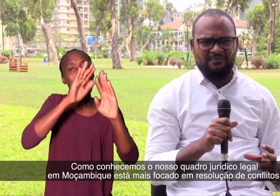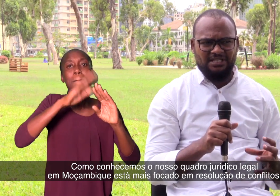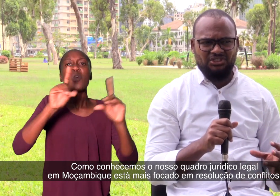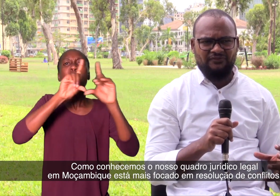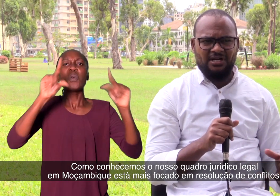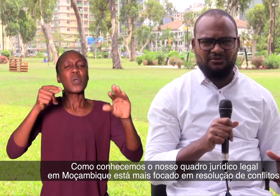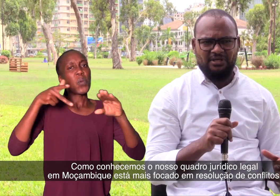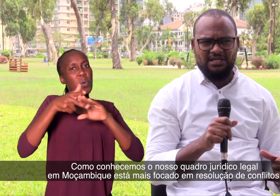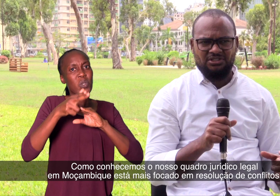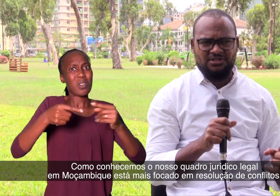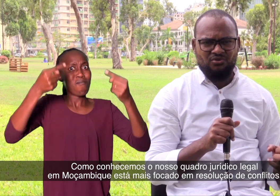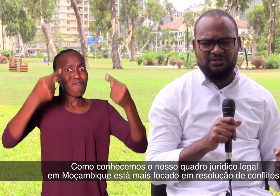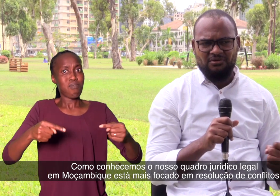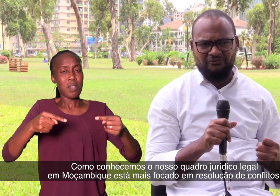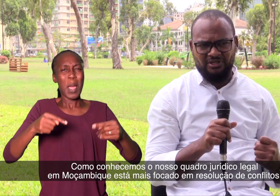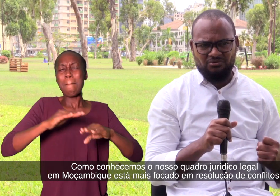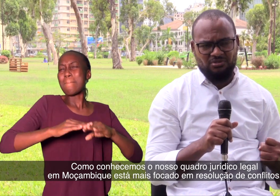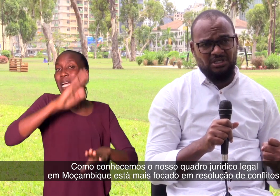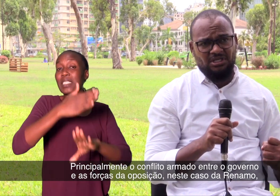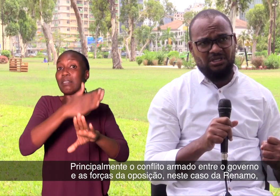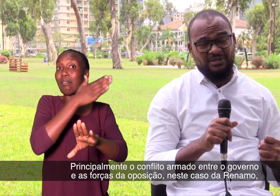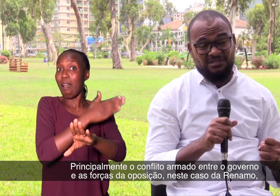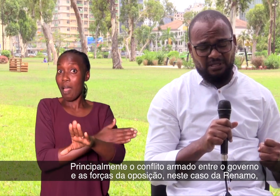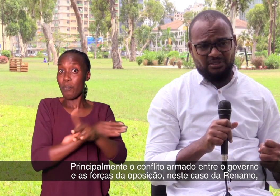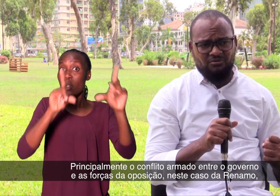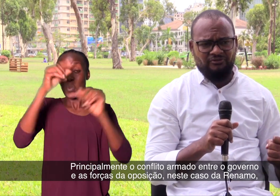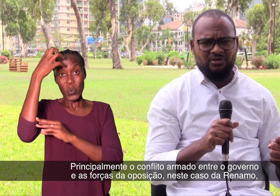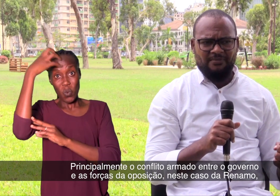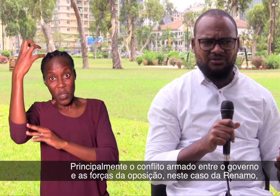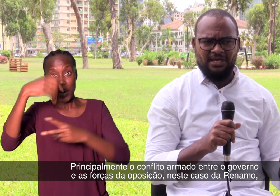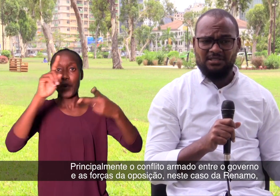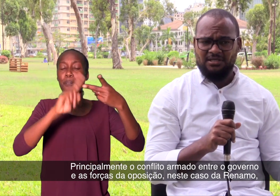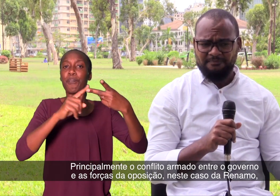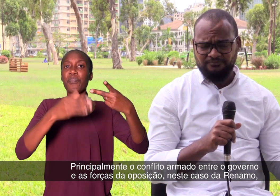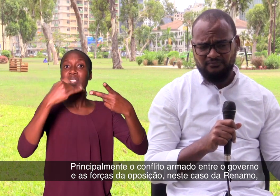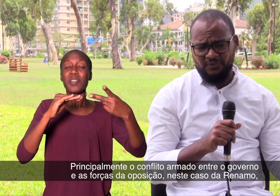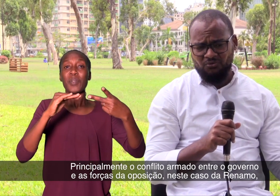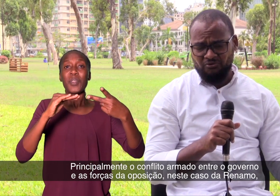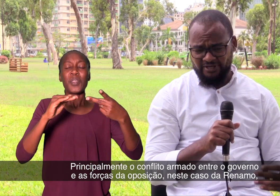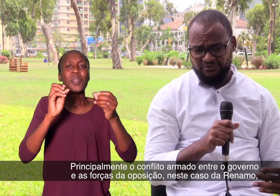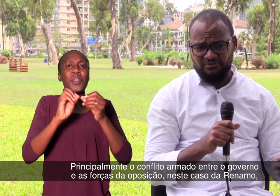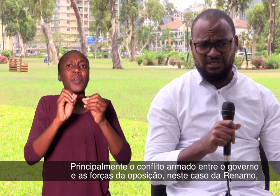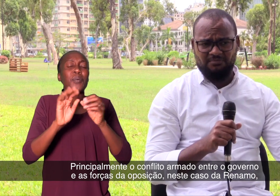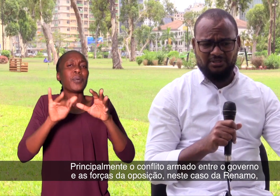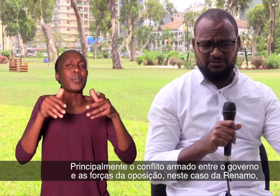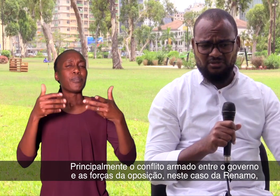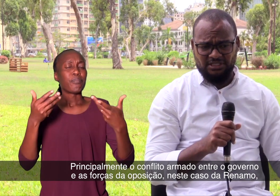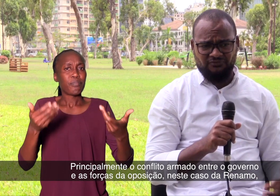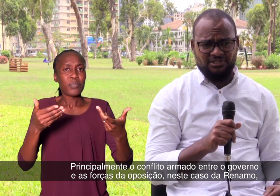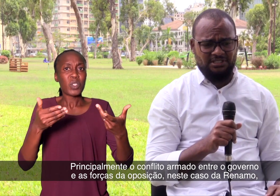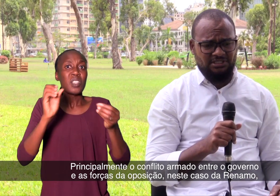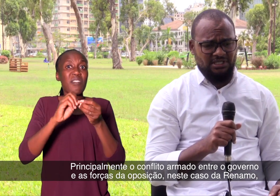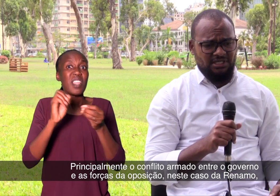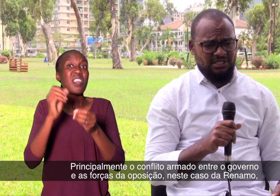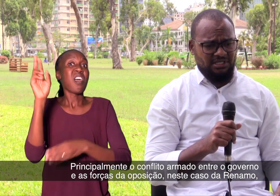está mais focado em resolução de conflitos e, principalmente, o conflito armado entre o governo e, portanto,